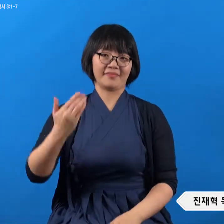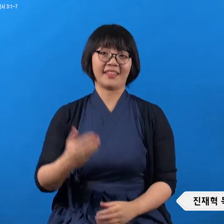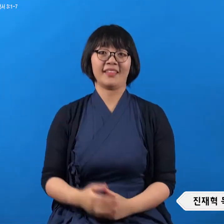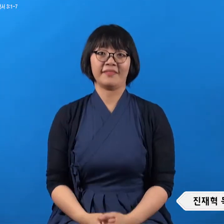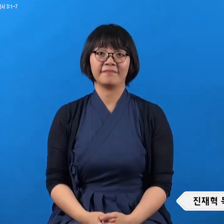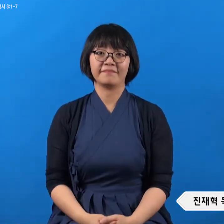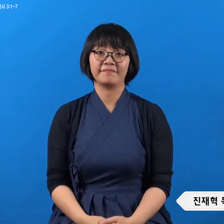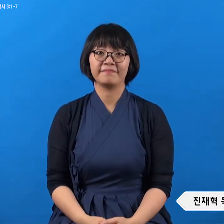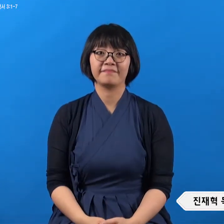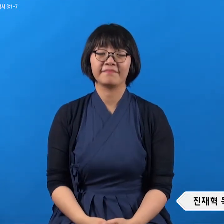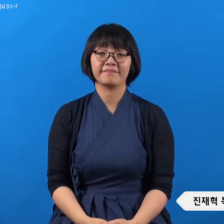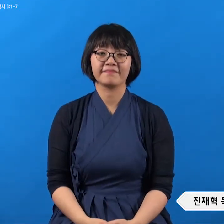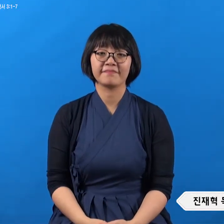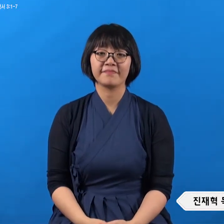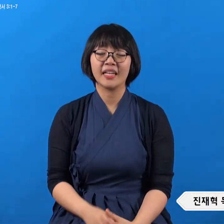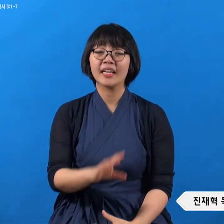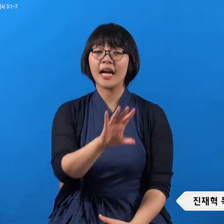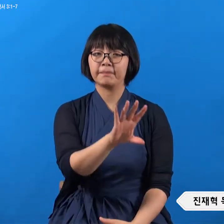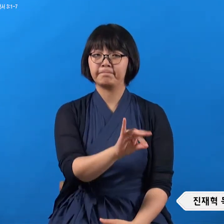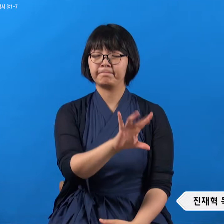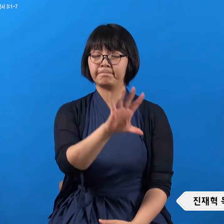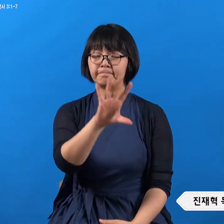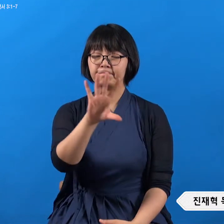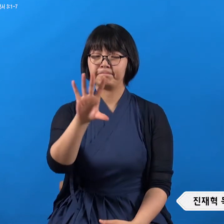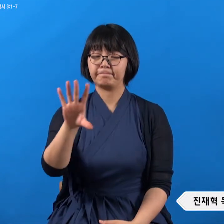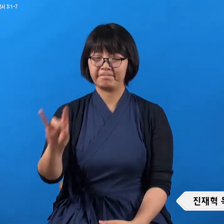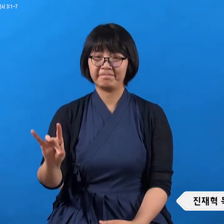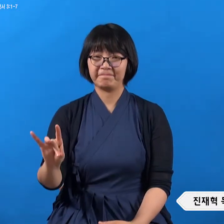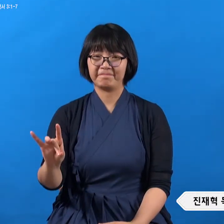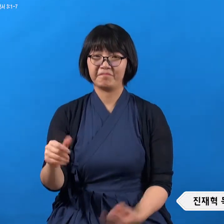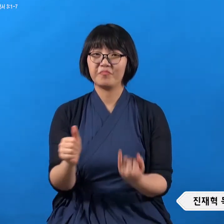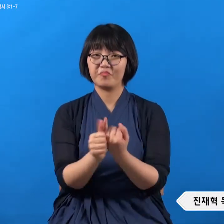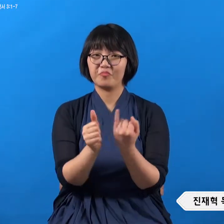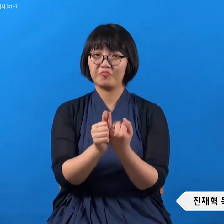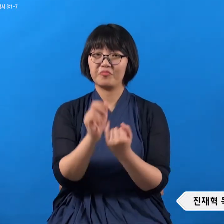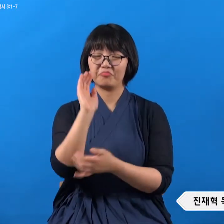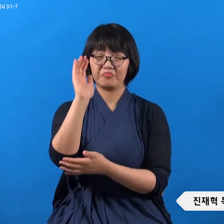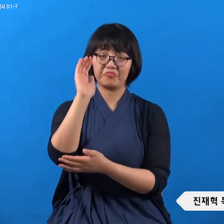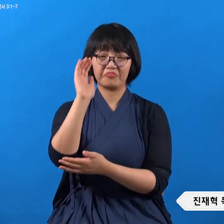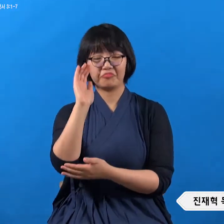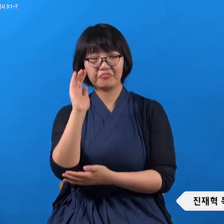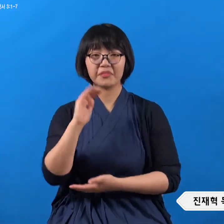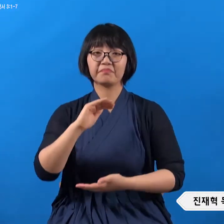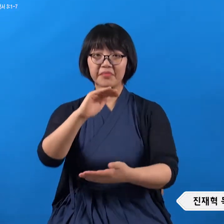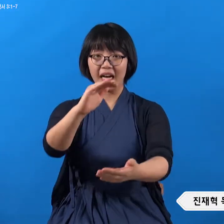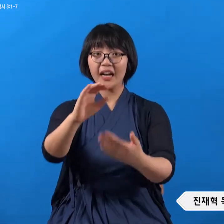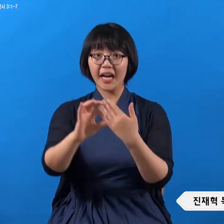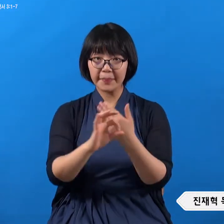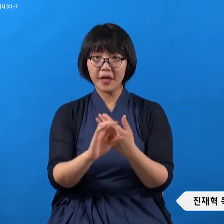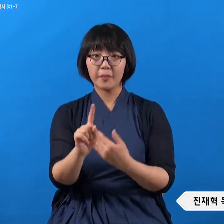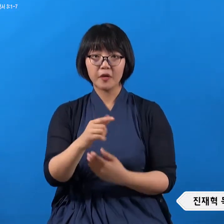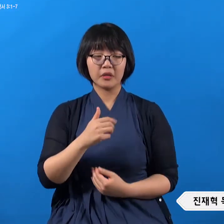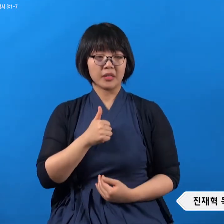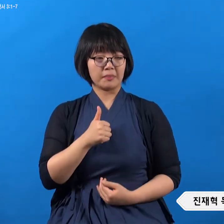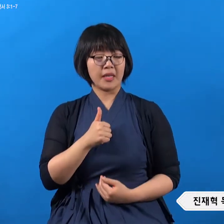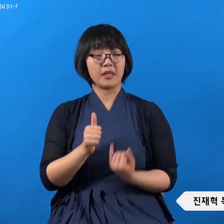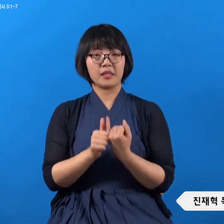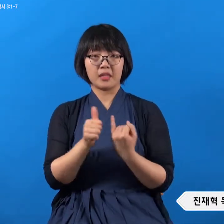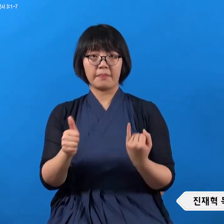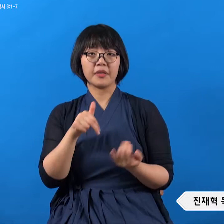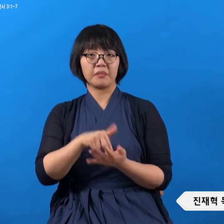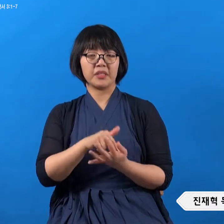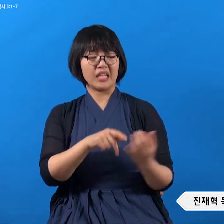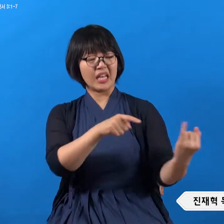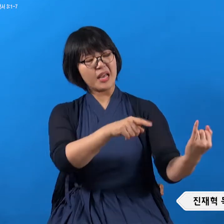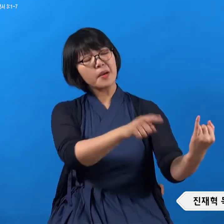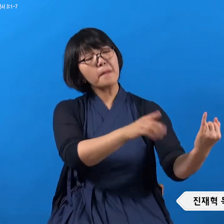말씀을 받아야 합니다. 종종 이런 말씀을 하면 내게 주신 말씀은 듣지 않고 아내에게 남편에게